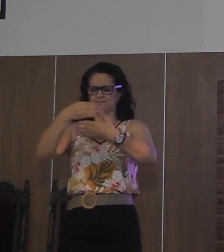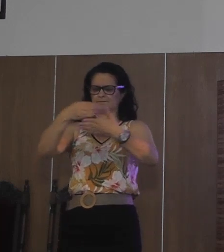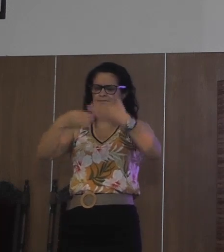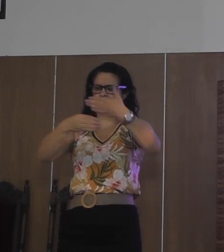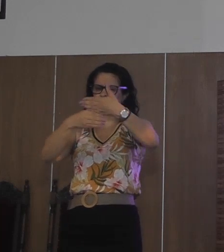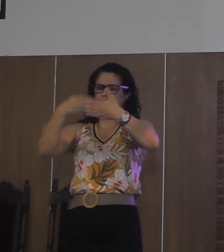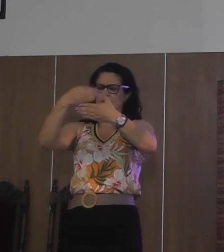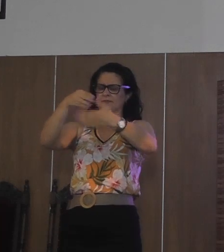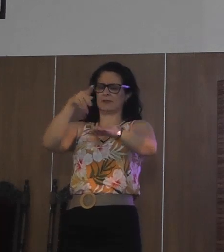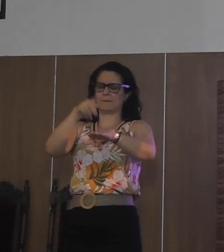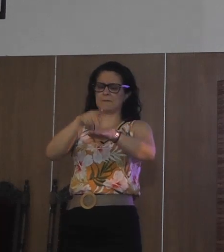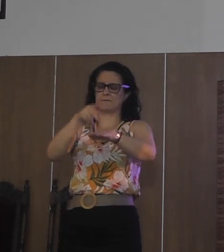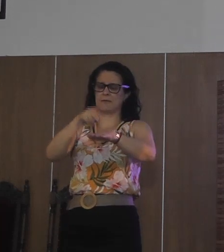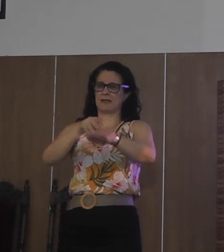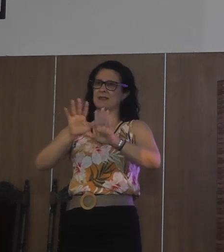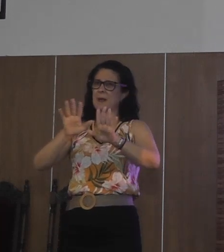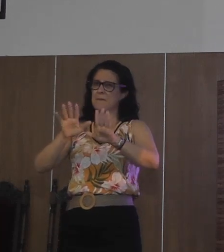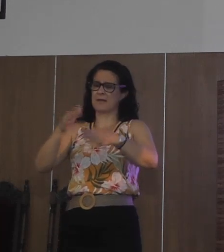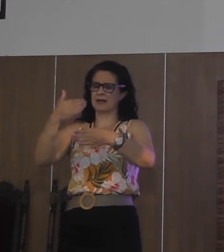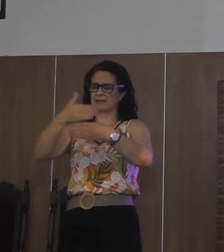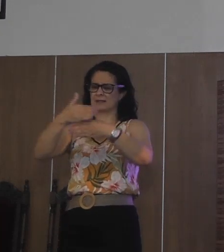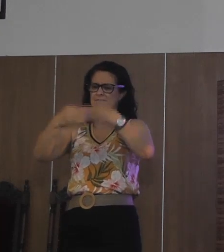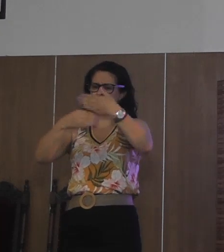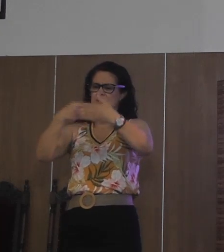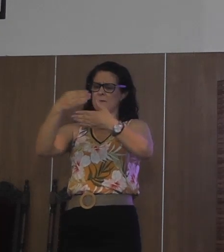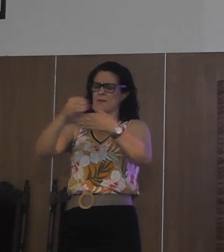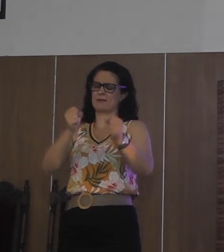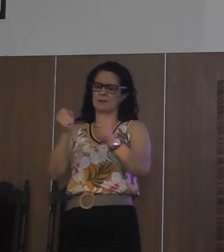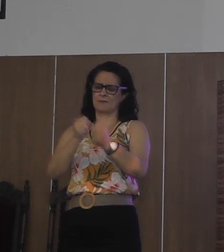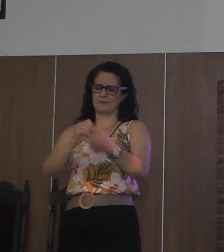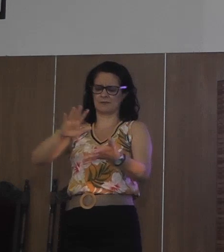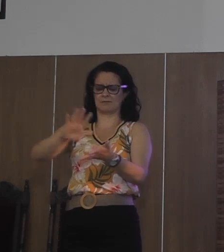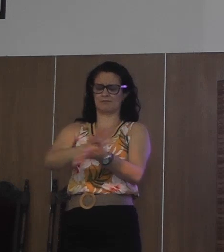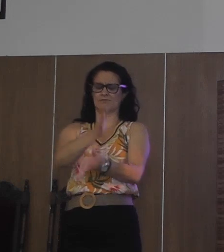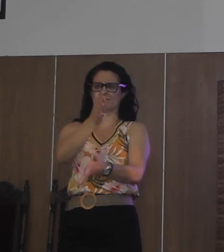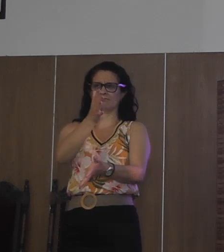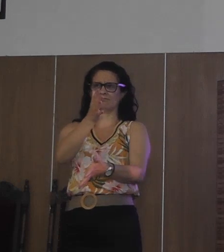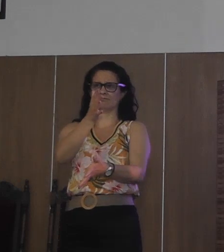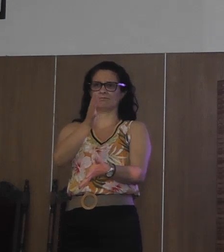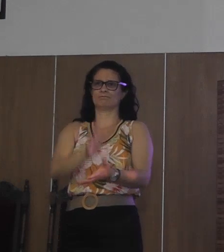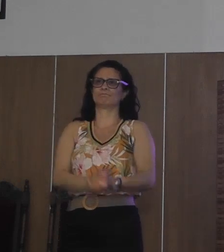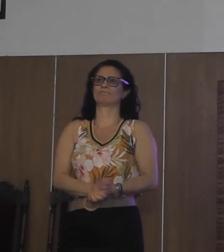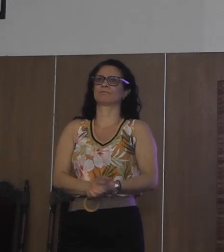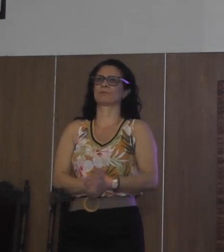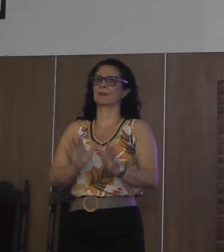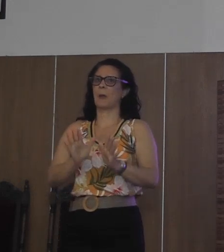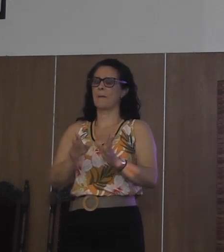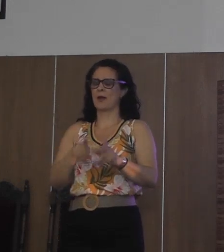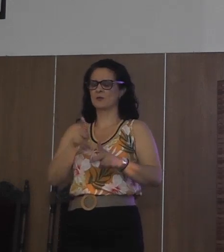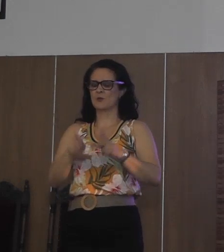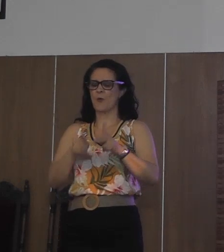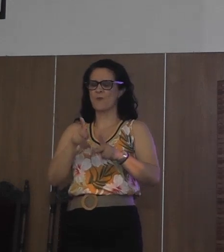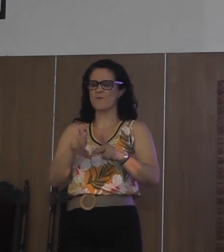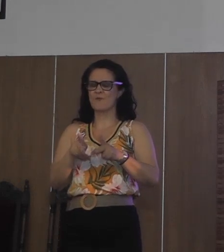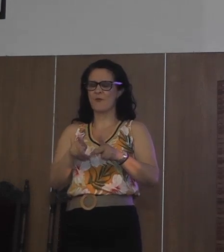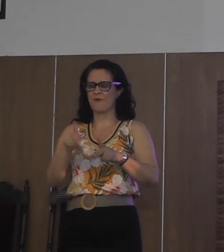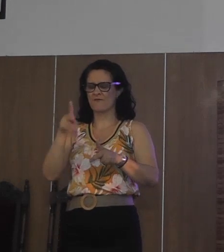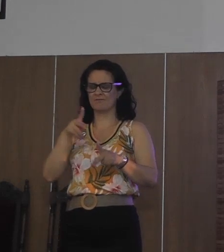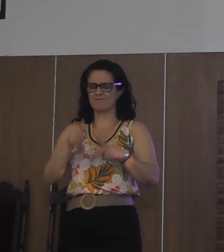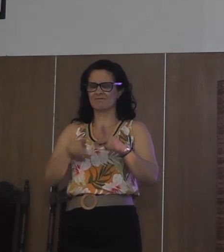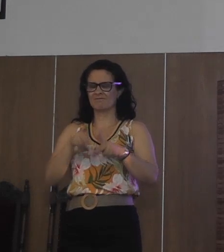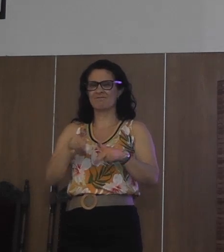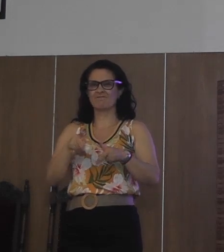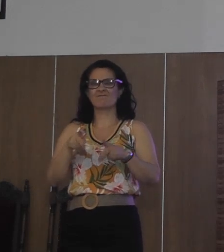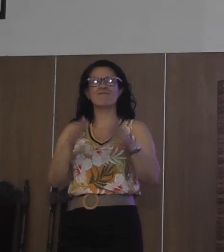Algo que pode ser destruído, algo material, tangível. Enquanto o povo de Israel estava colocando a confiança naquilo